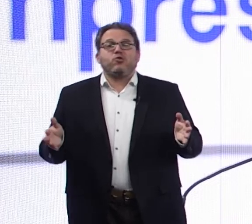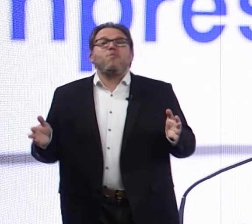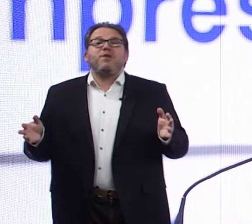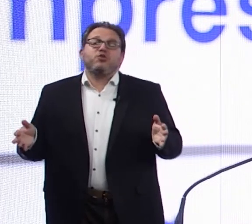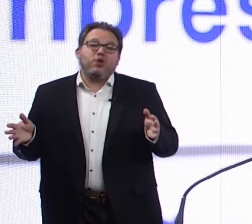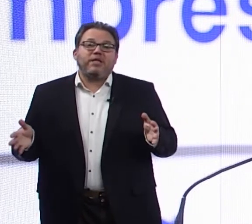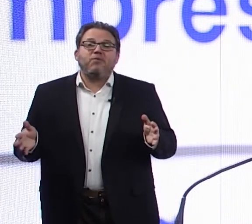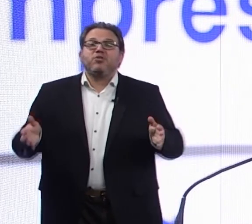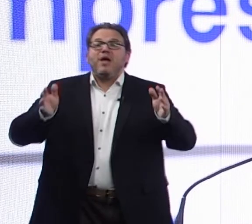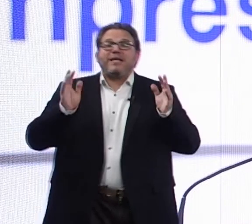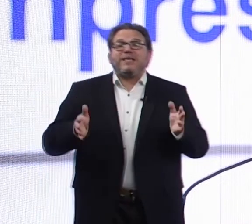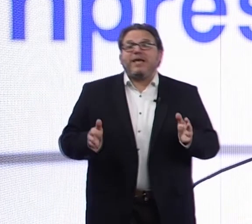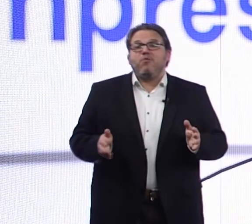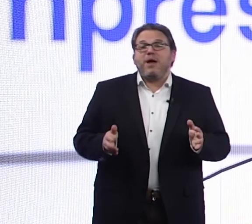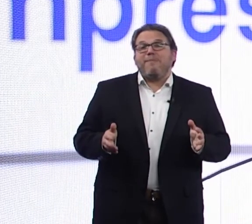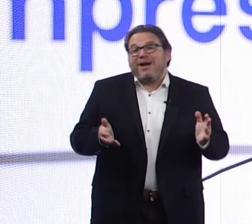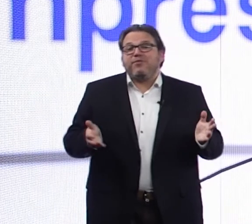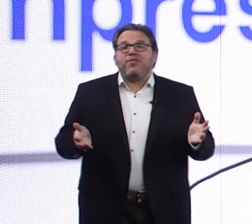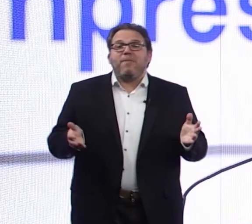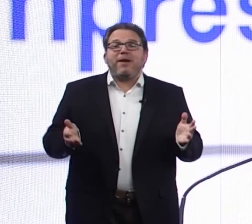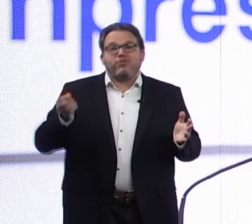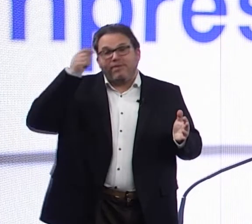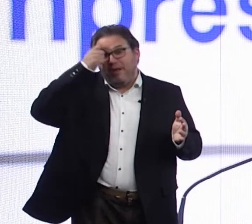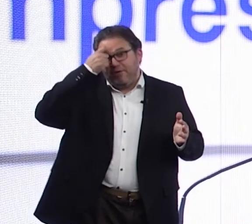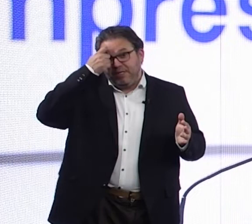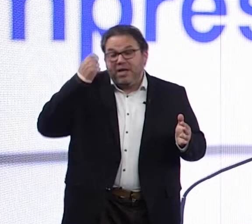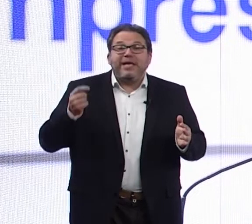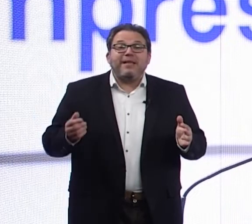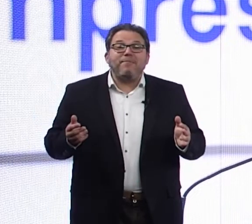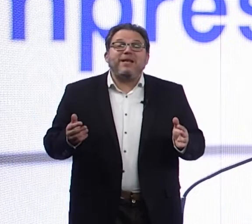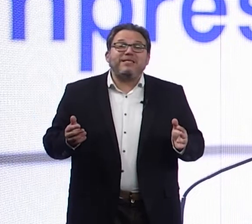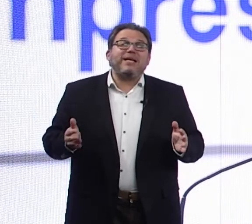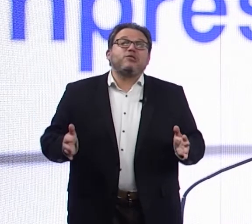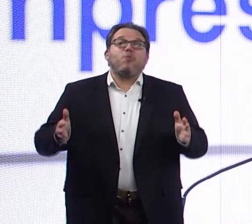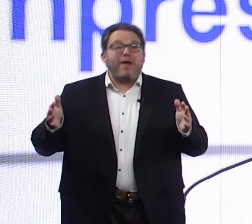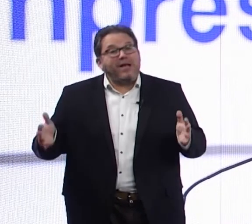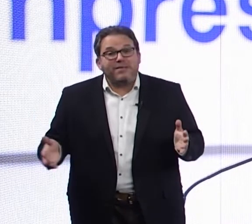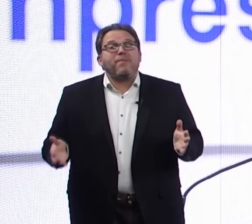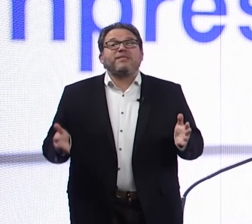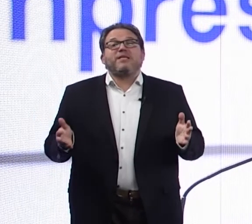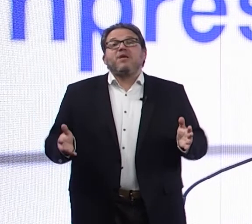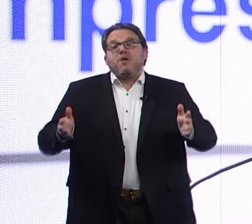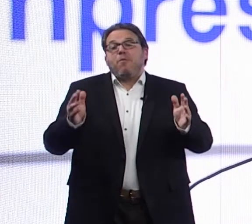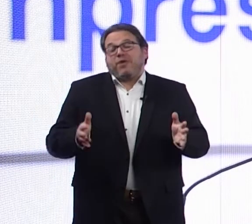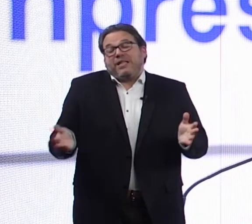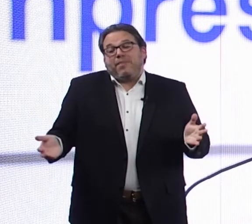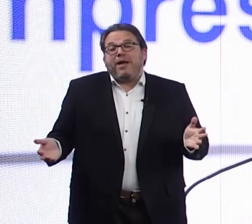convenios colectivos así que una mala noticia para los trabajadores y también en este caso para las empresas porque tendrán más